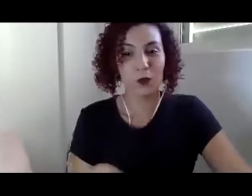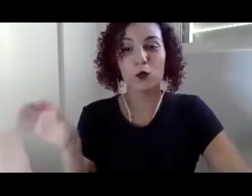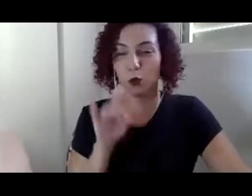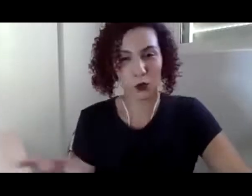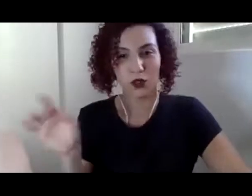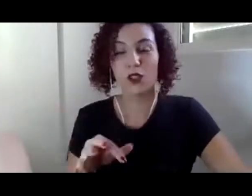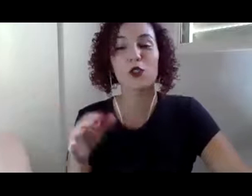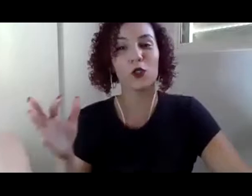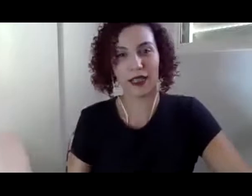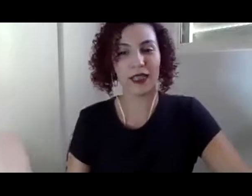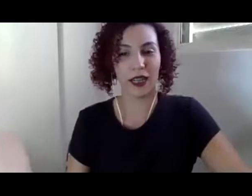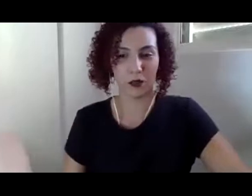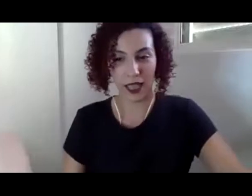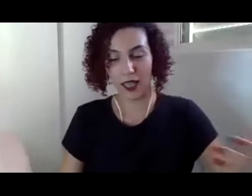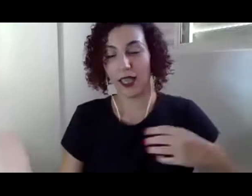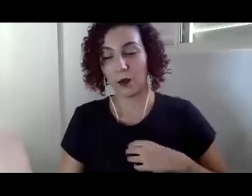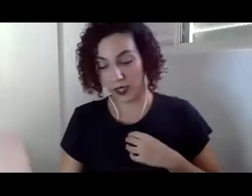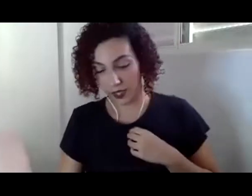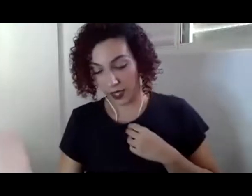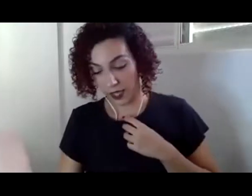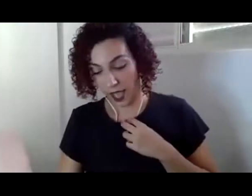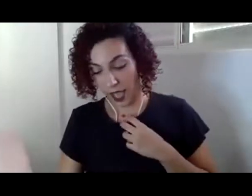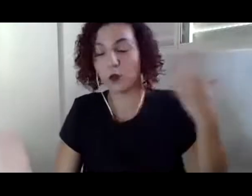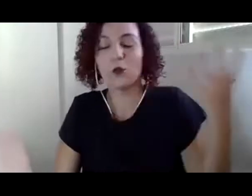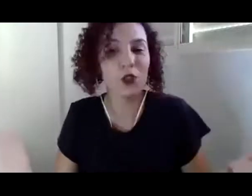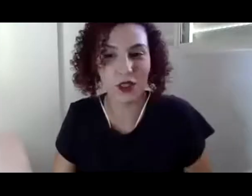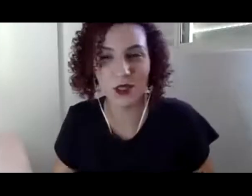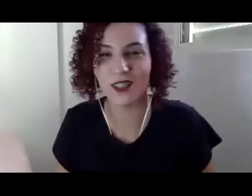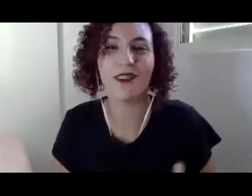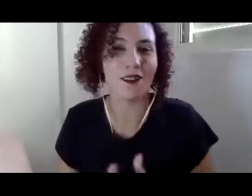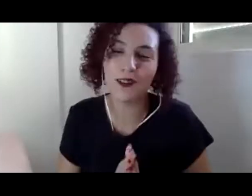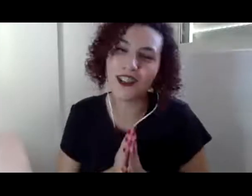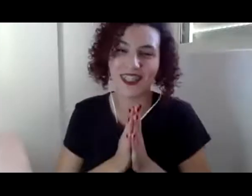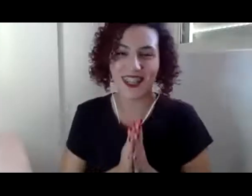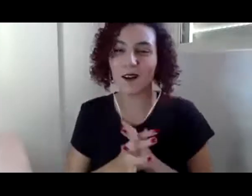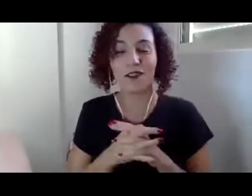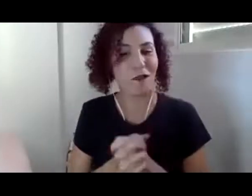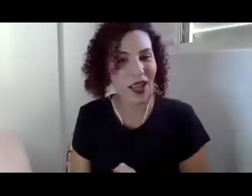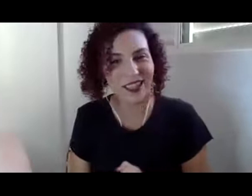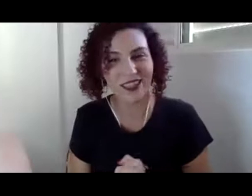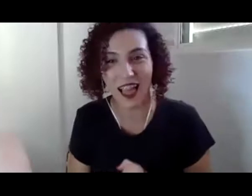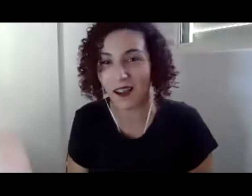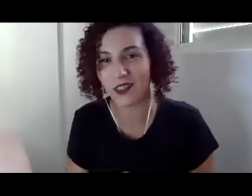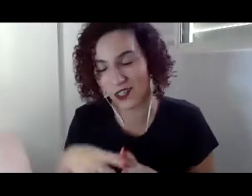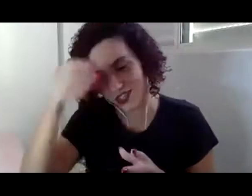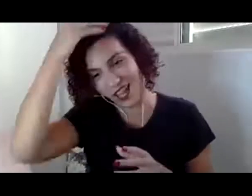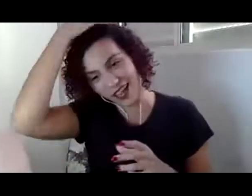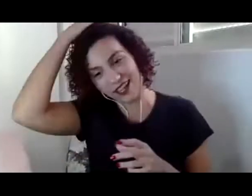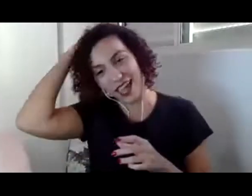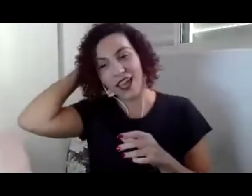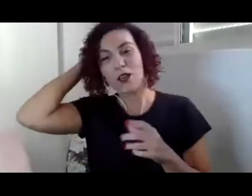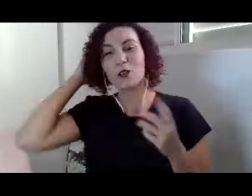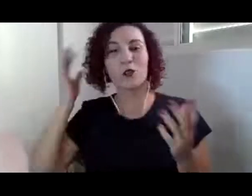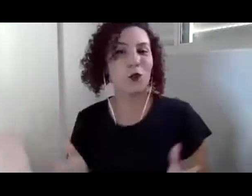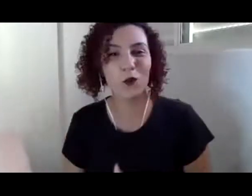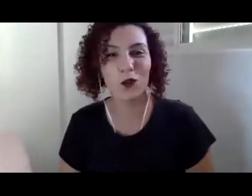sinalizando tudo soletrando, né? Eu sei que a Xuxa nos fez o favor de ensinar o alfabeto lá, quando a gente era,